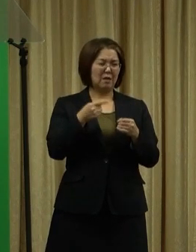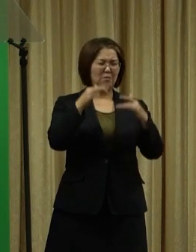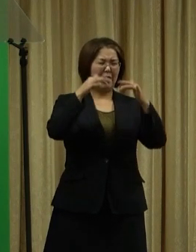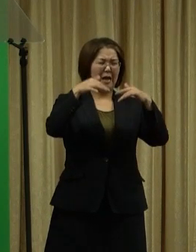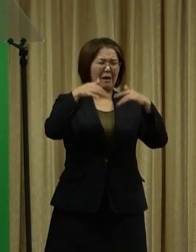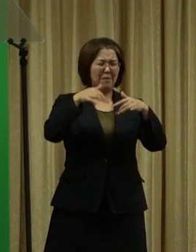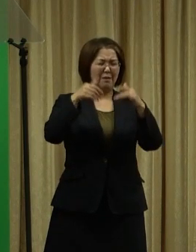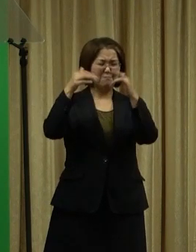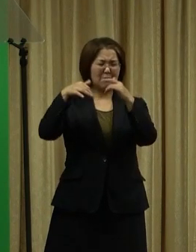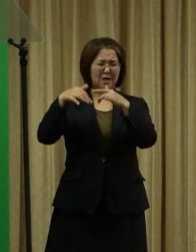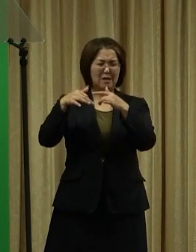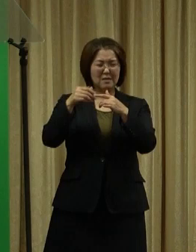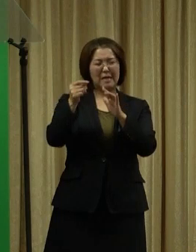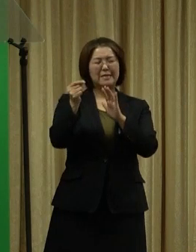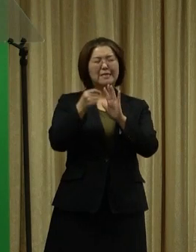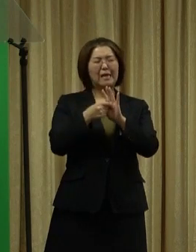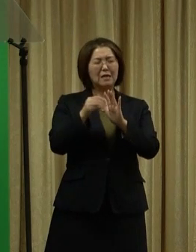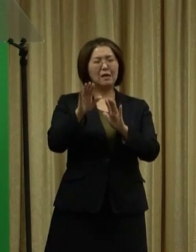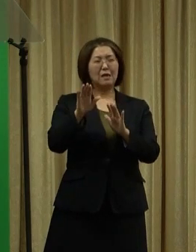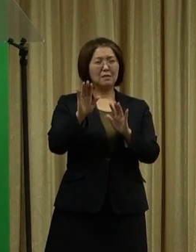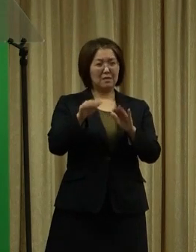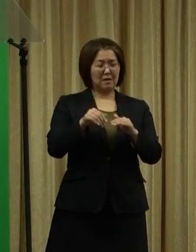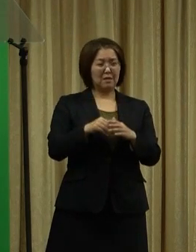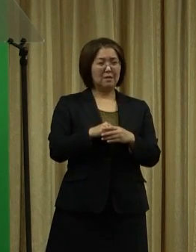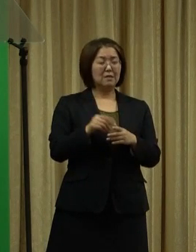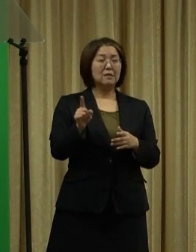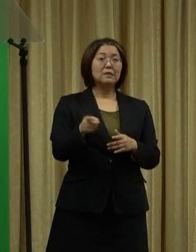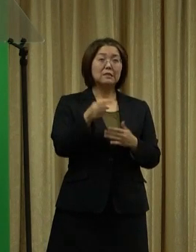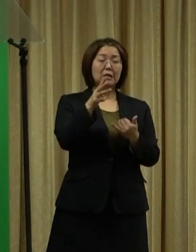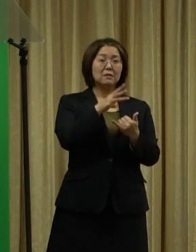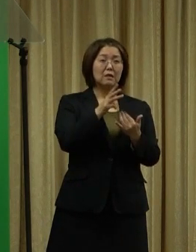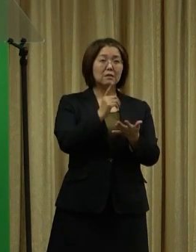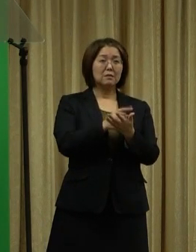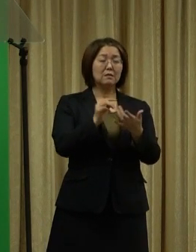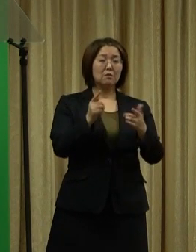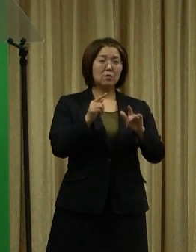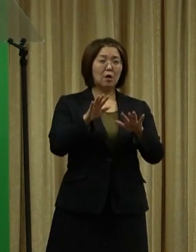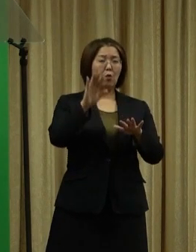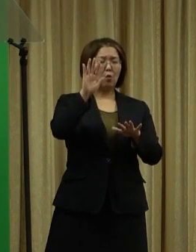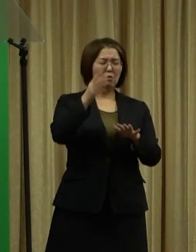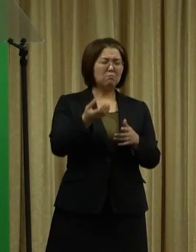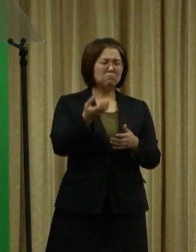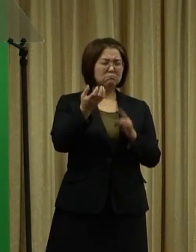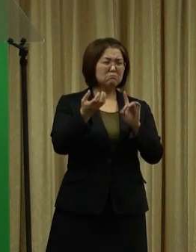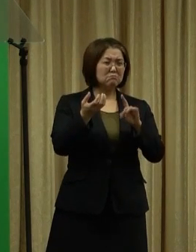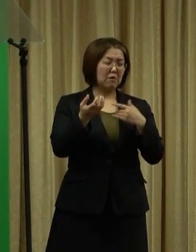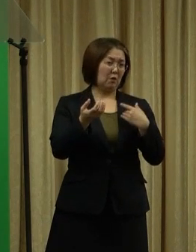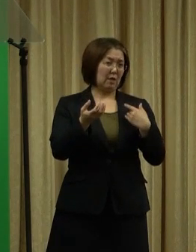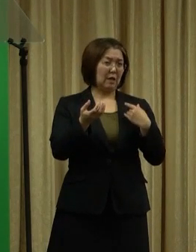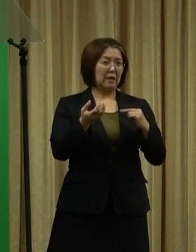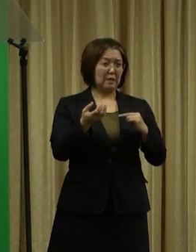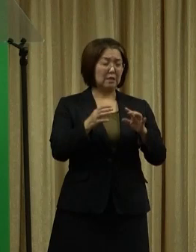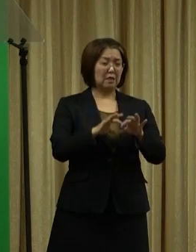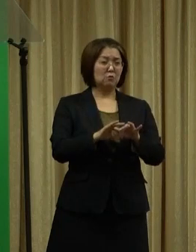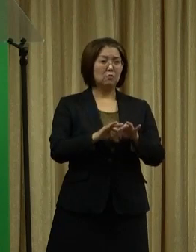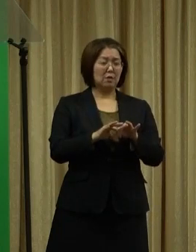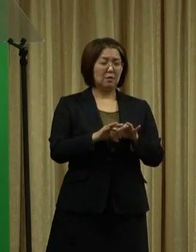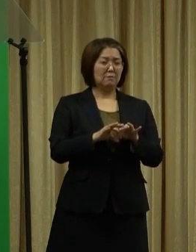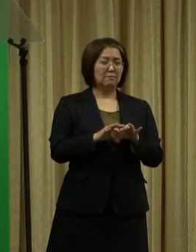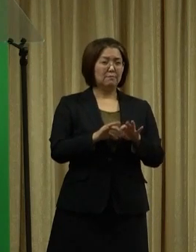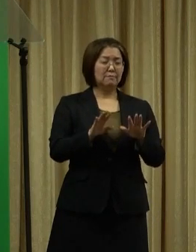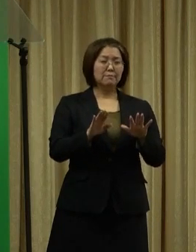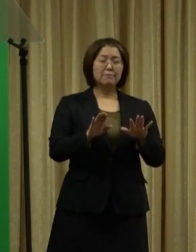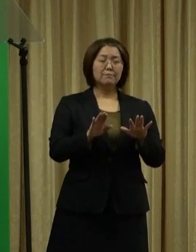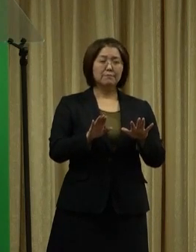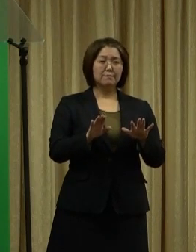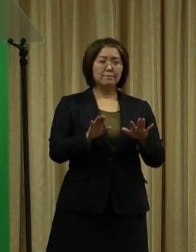集中豪雨の被害が起きたところであります。自然災害だけではなく今後も何が起きるか分かりません。なのでやはり、今回実